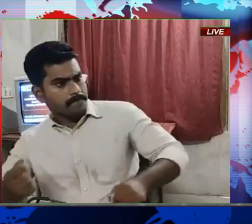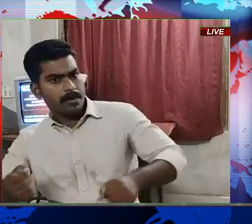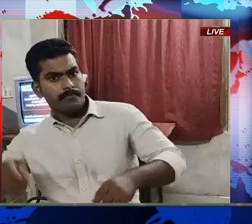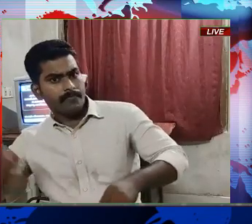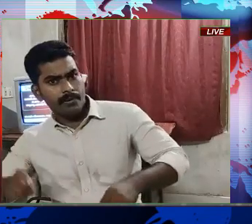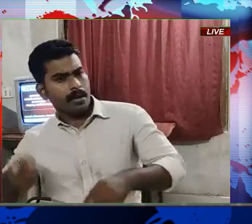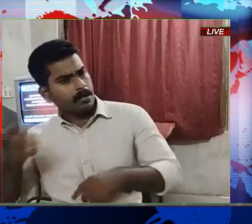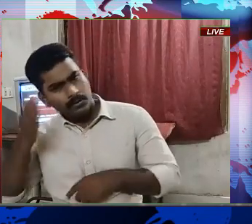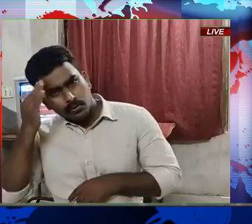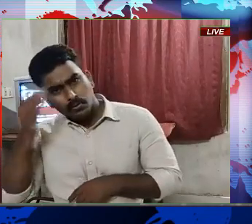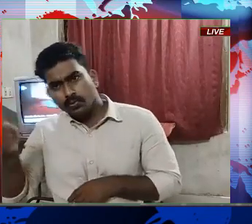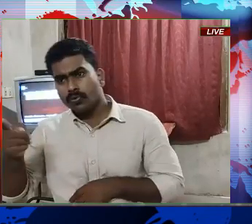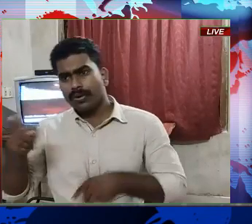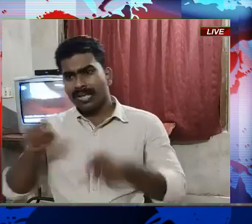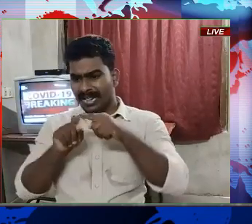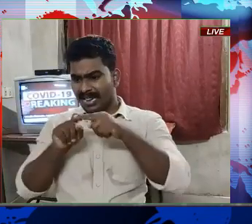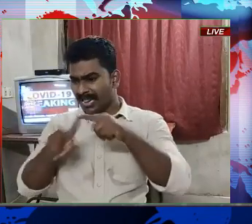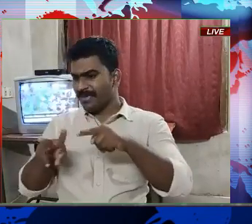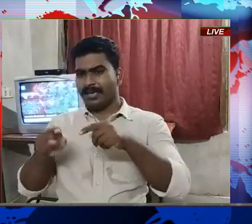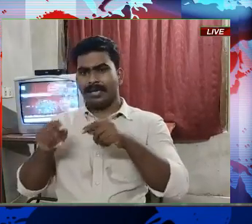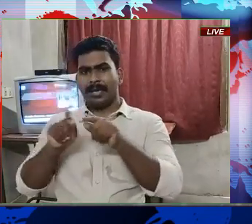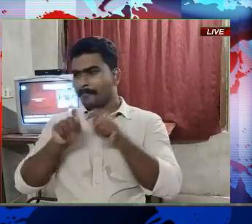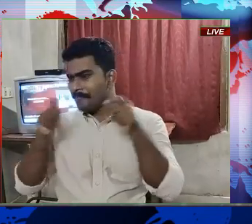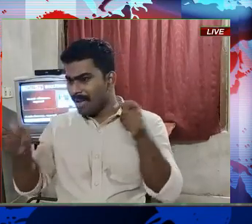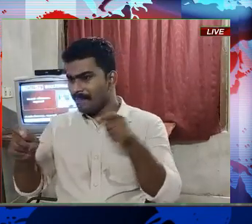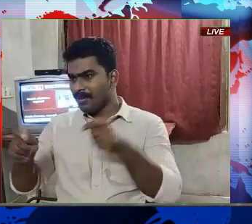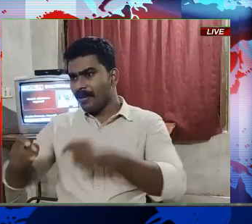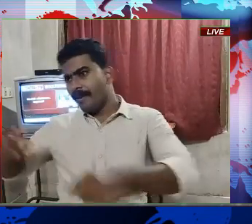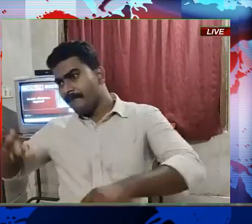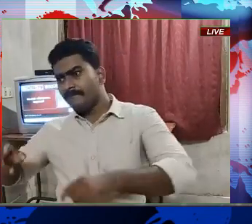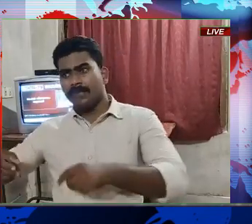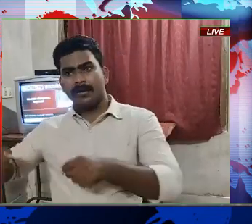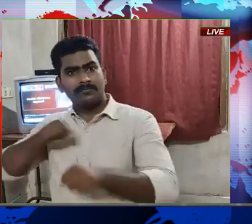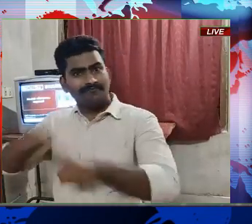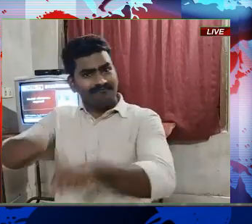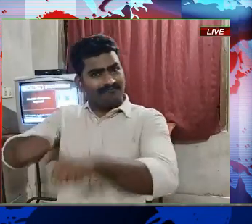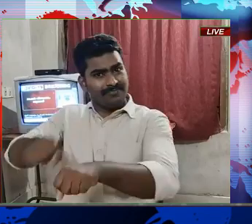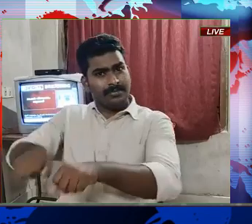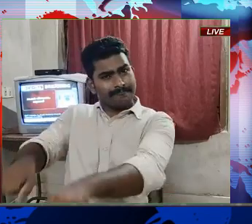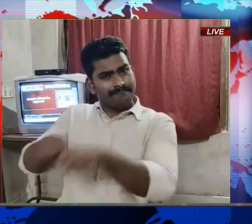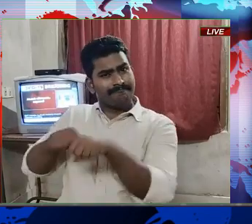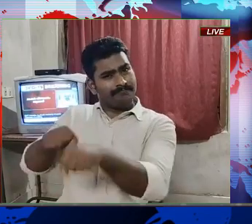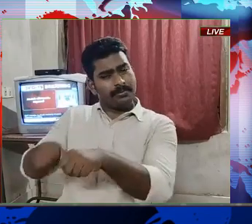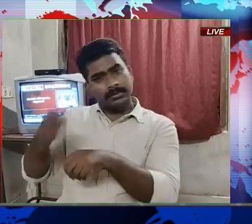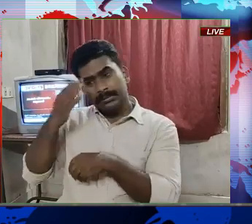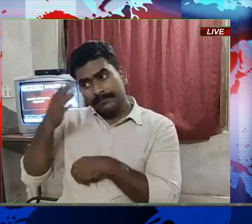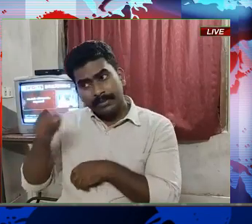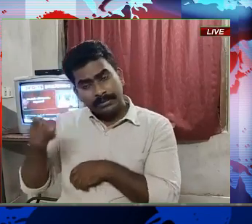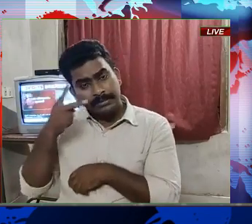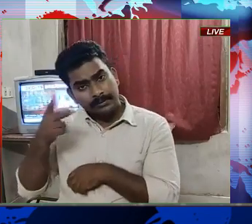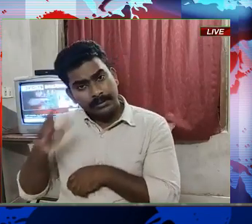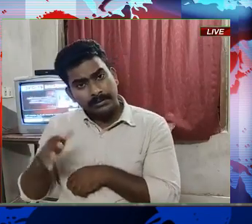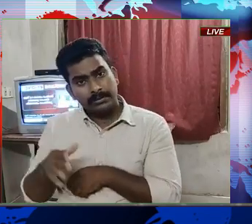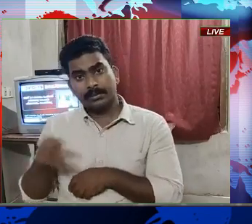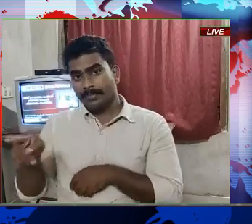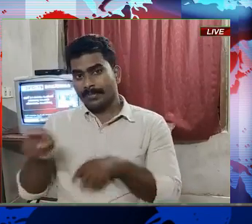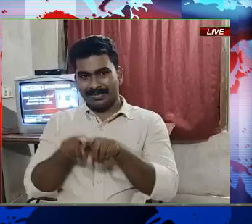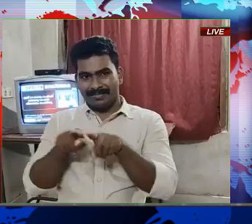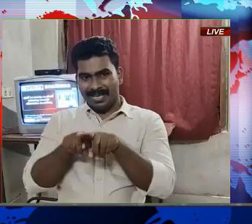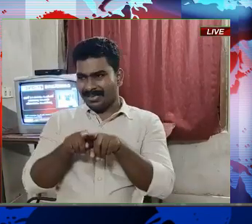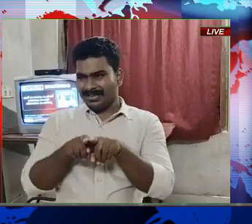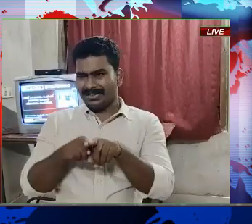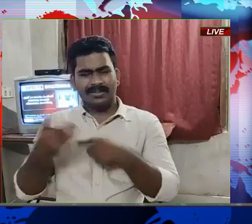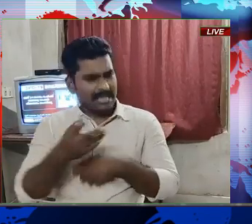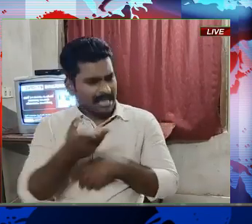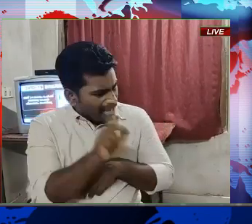നടപടി സ്വീകരിക്കാൻ പാടില്ല. ഈ ഘട്ടത്തിൽ ലോസ് ഓഫ് പേക്ക് നിർബന്ധിക്കരുത്. എല്ലാവർക്കും ശമ്പളം കൊടുക്കുന്ന നിലയാണ് വേണ്ടത് എന്നൊക്കെ ഇന്നലെ പറഞ്ഞതാണ്.